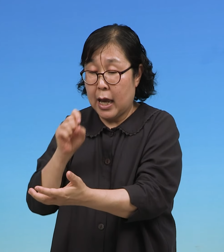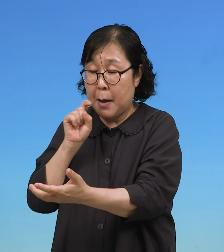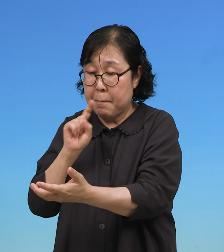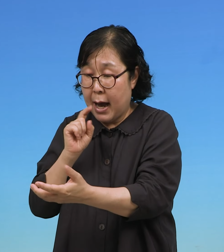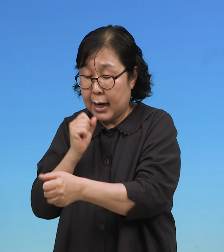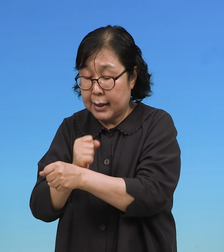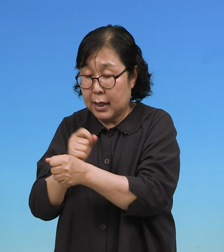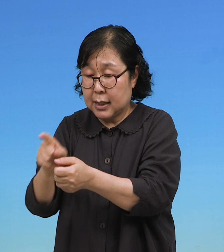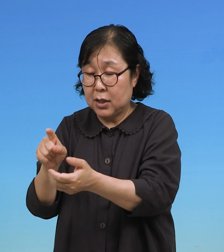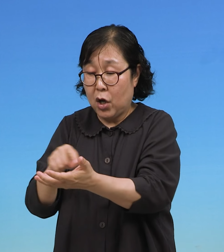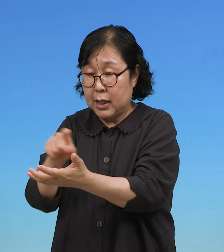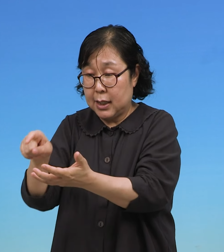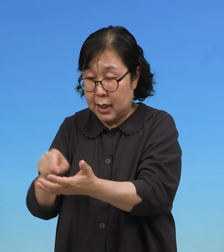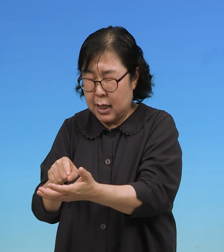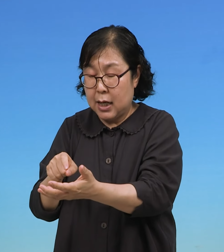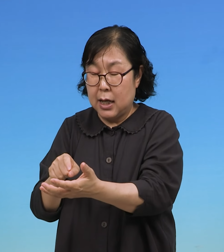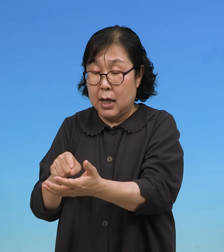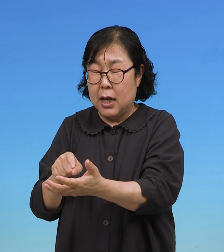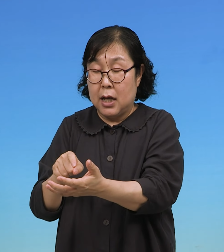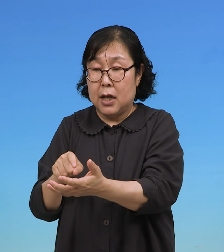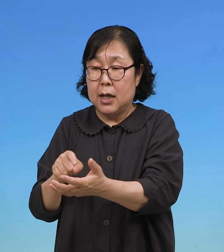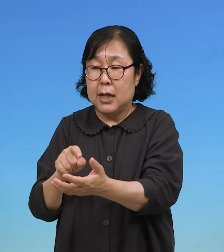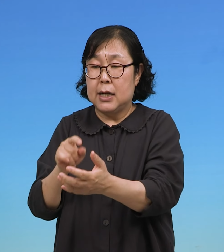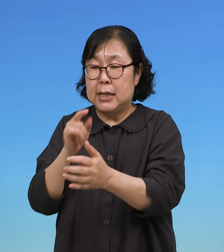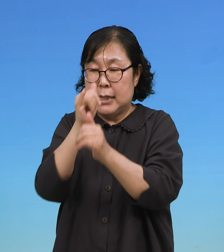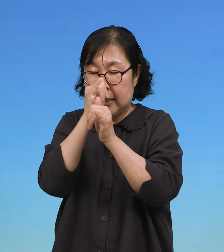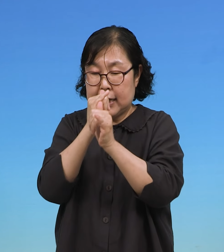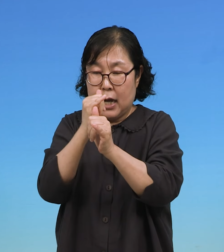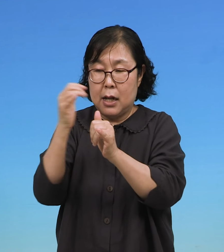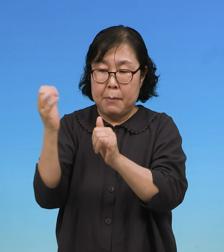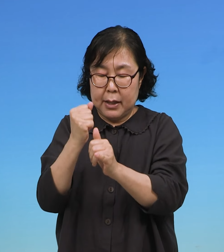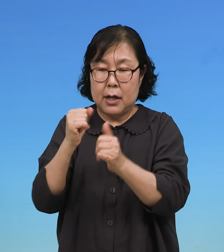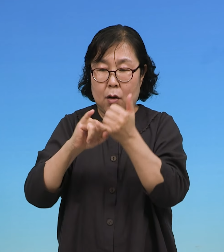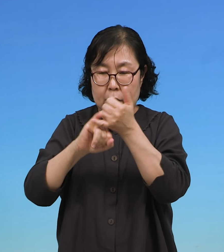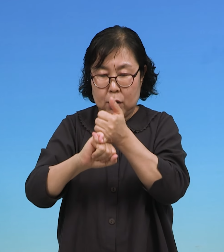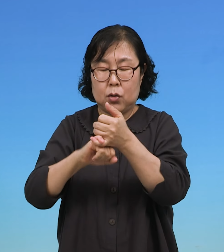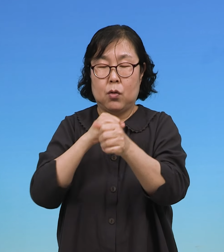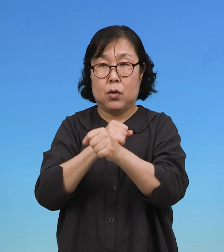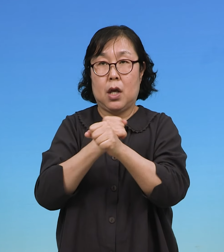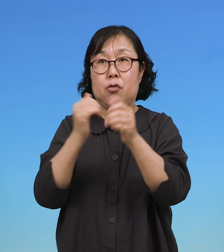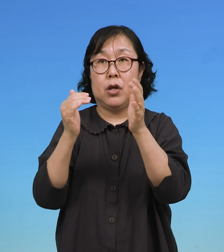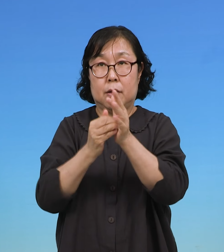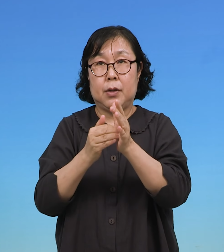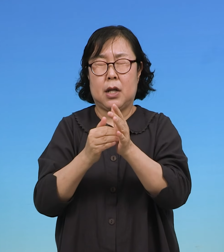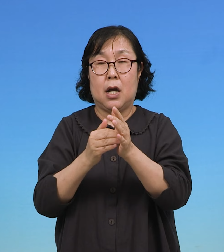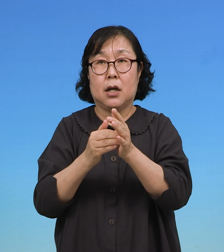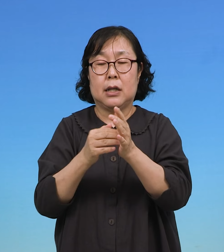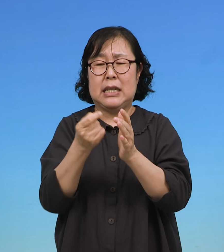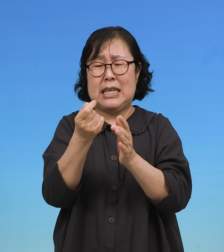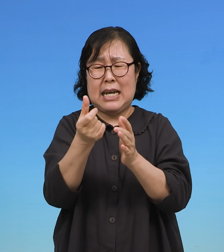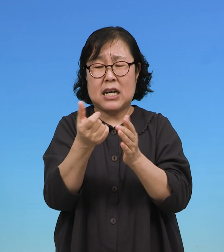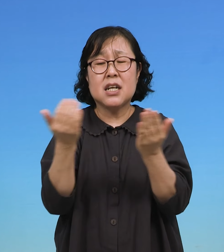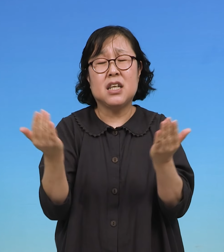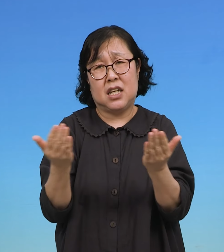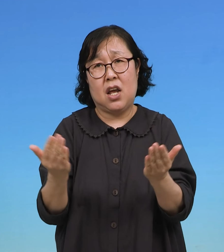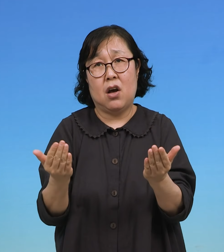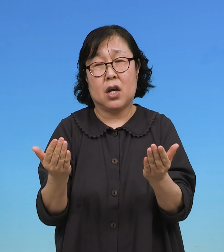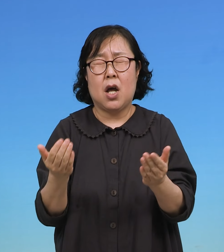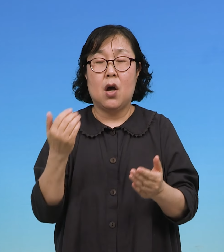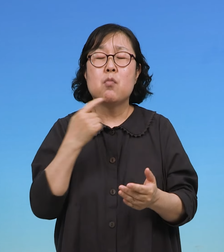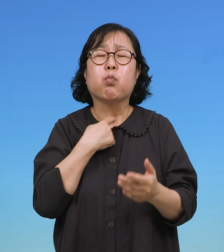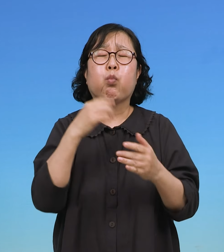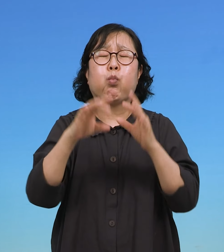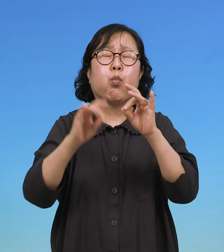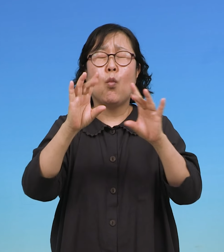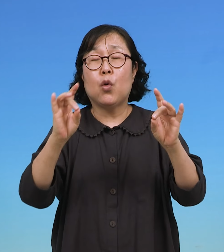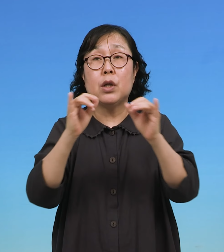사람이 결단코 상을 잃지 아니하리라 하시니라. 이 굉장히 평범한 행위 아닙니까?